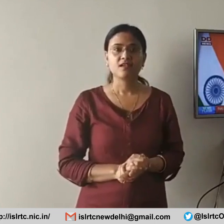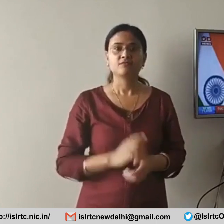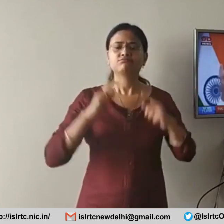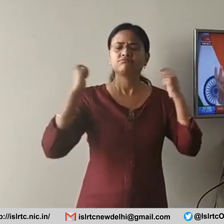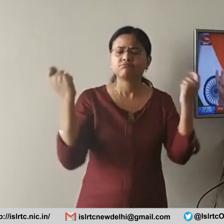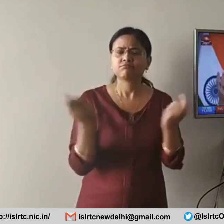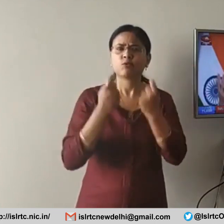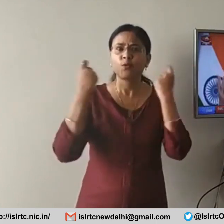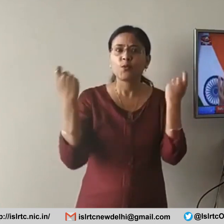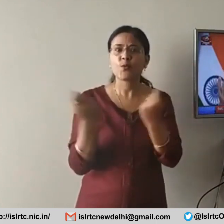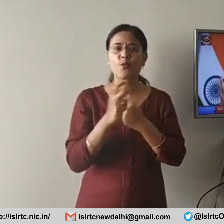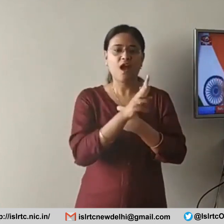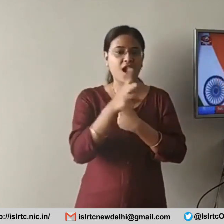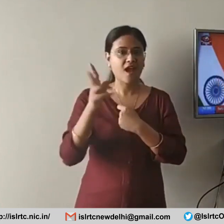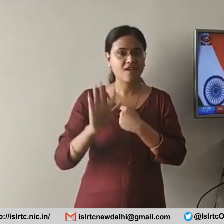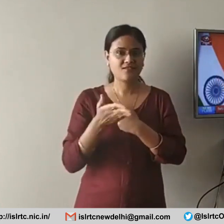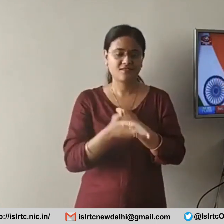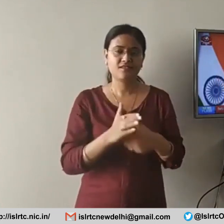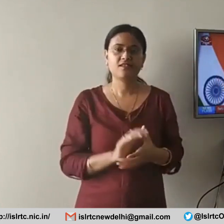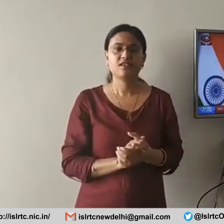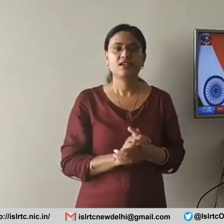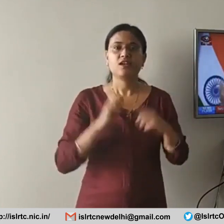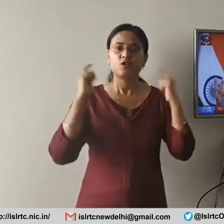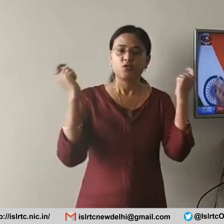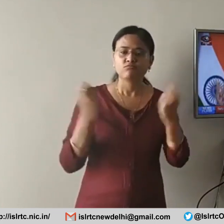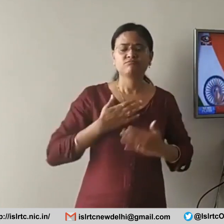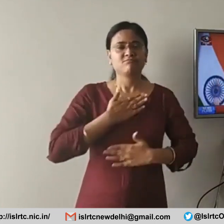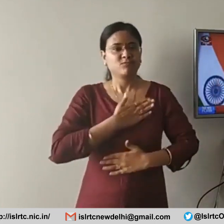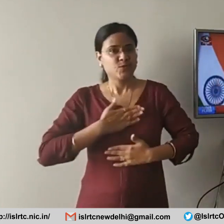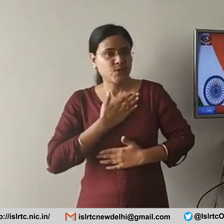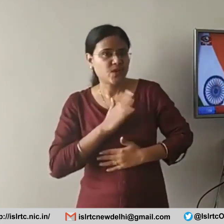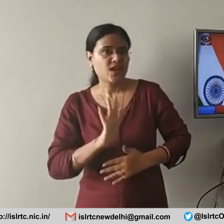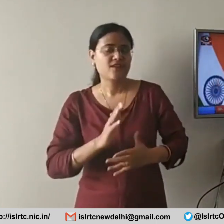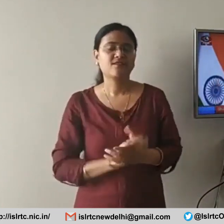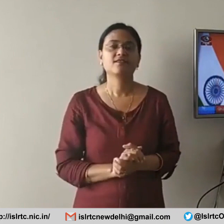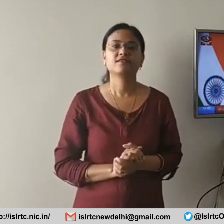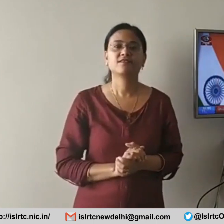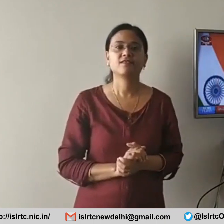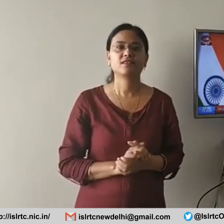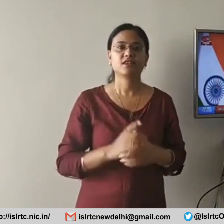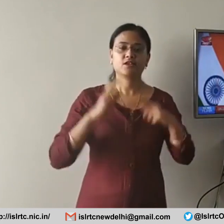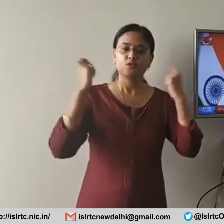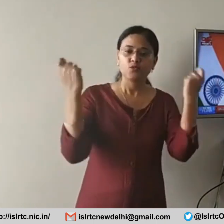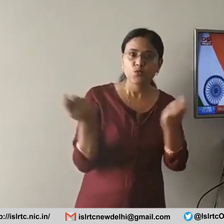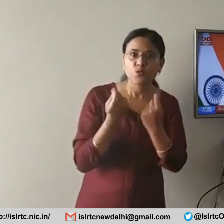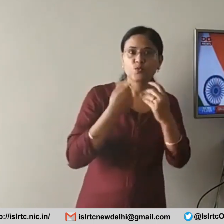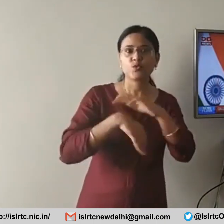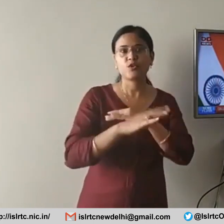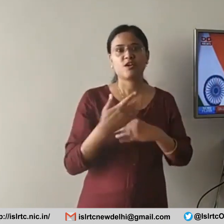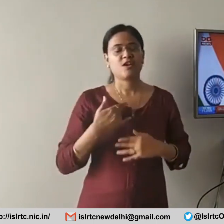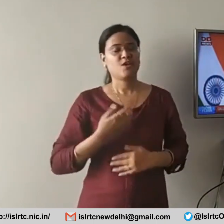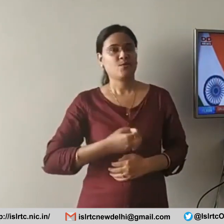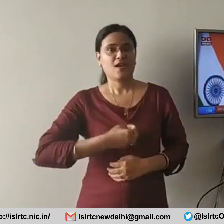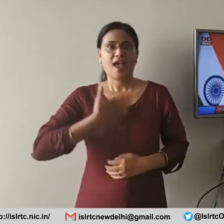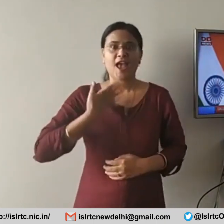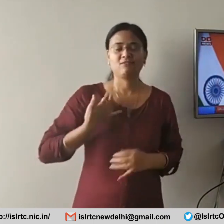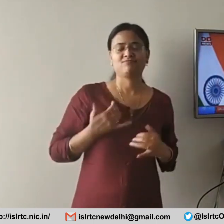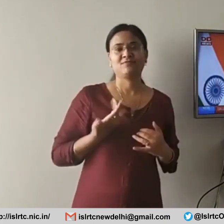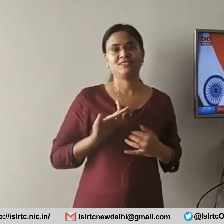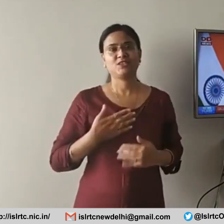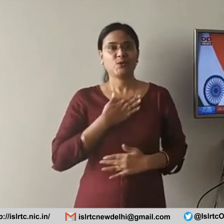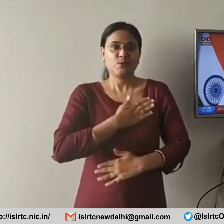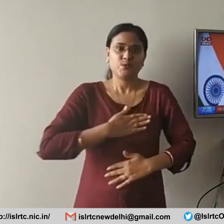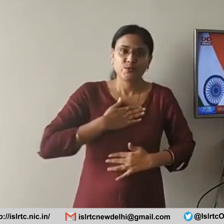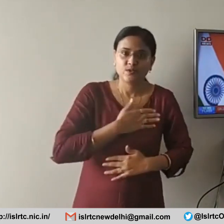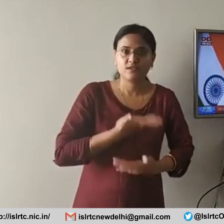उत्सवों से भरा रहता है, उत्सवों से हरा रहता है, उत्सवों के बीच खिलखिलाता रहता है।